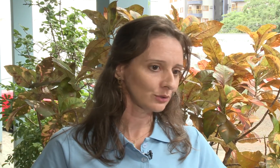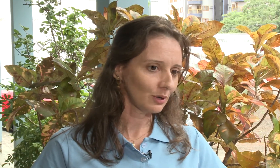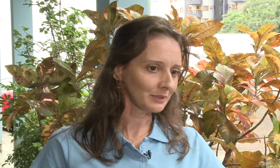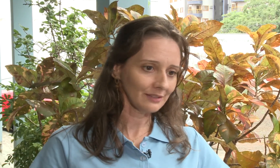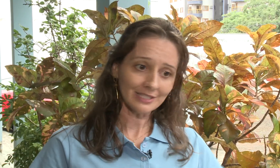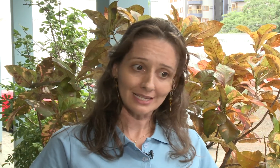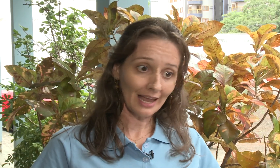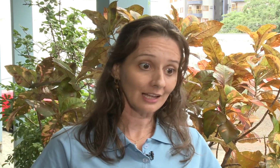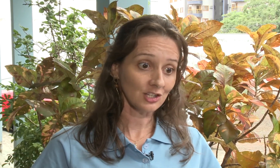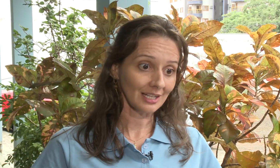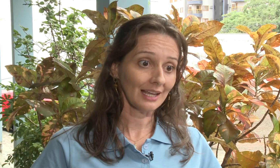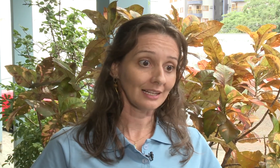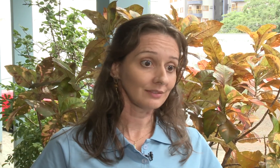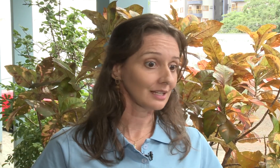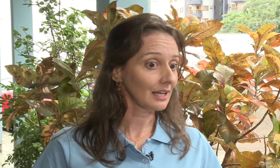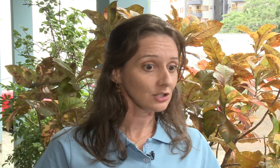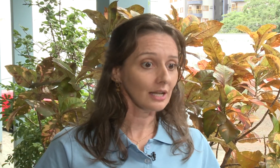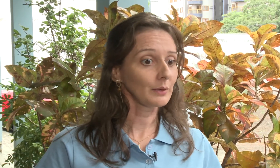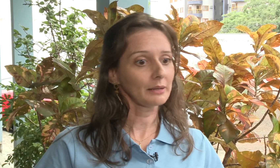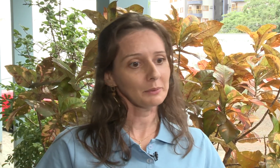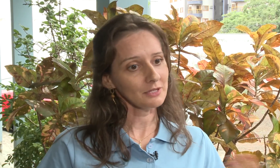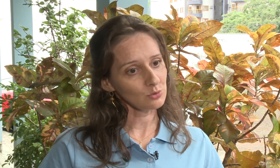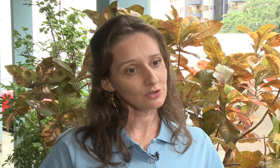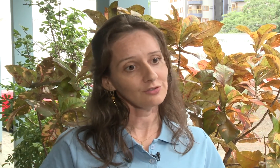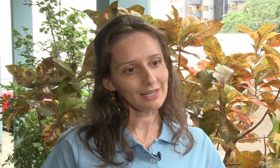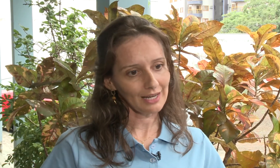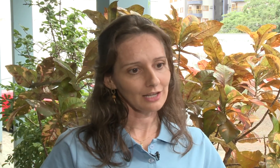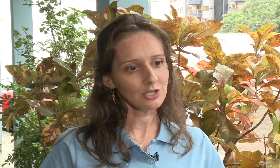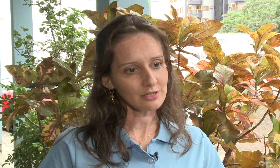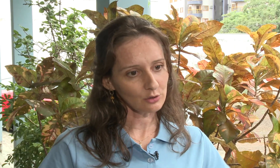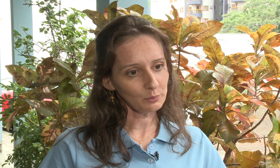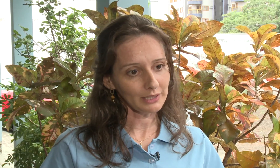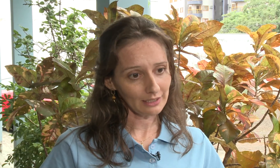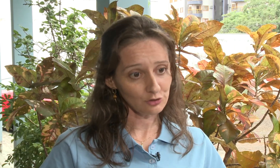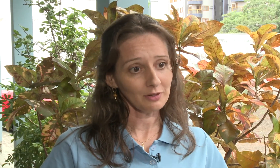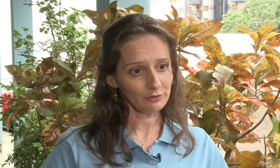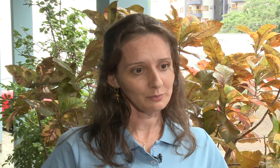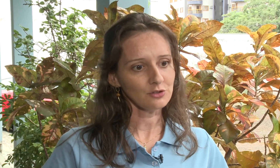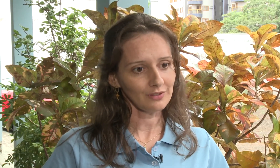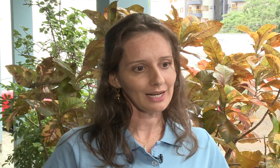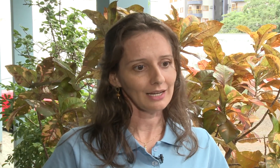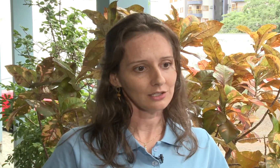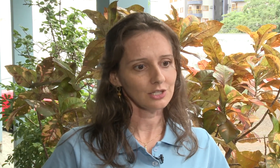como deficiente, né? E na verdade não, ele é uma pessoa diferente que se comunica de uma forma diferente, né?